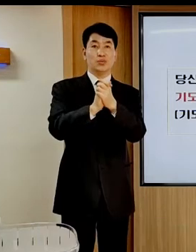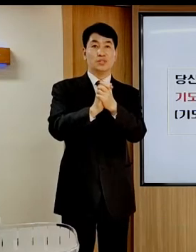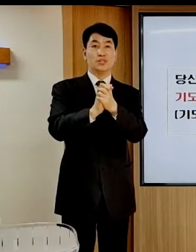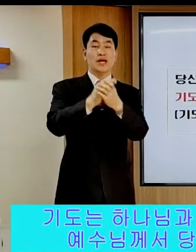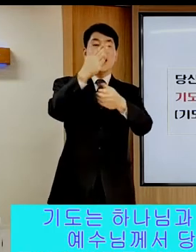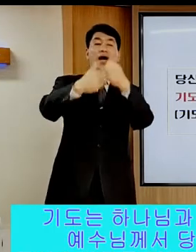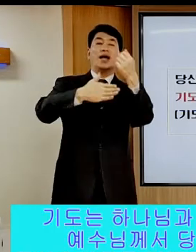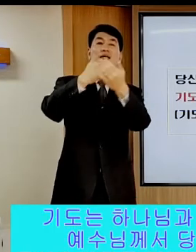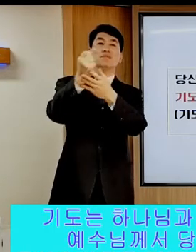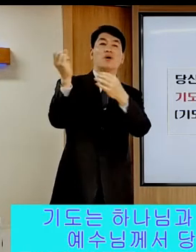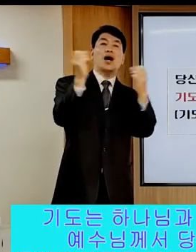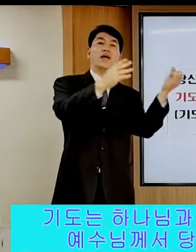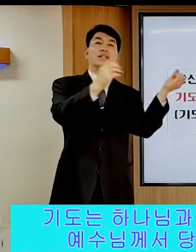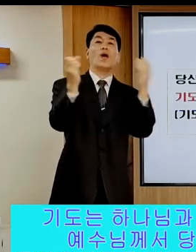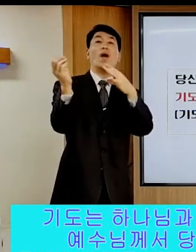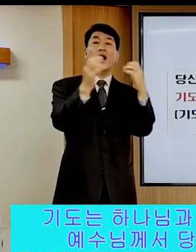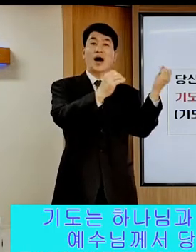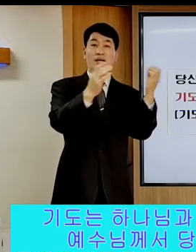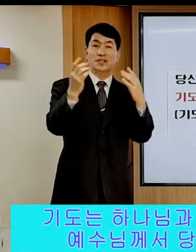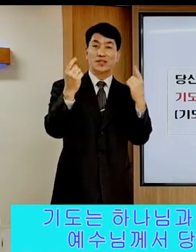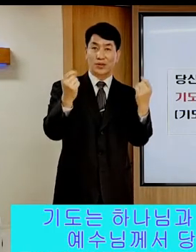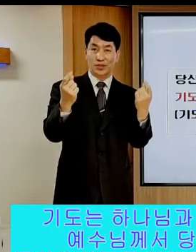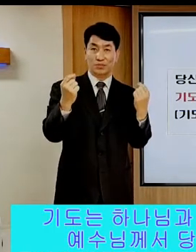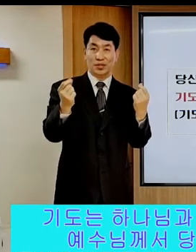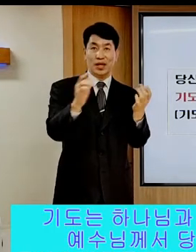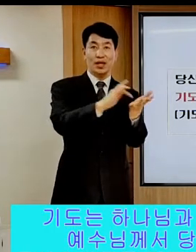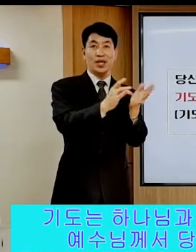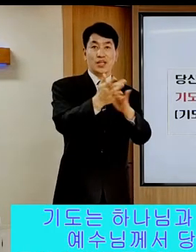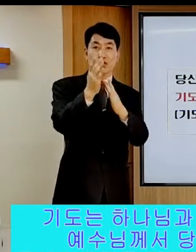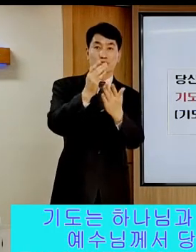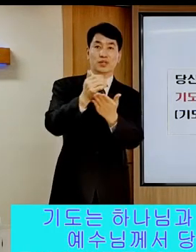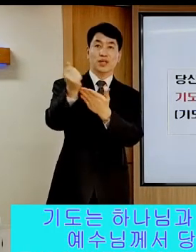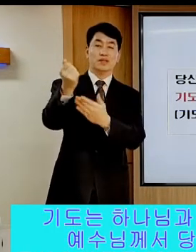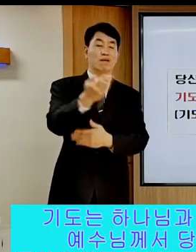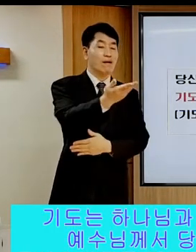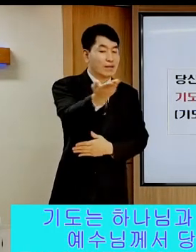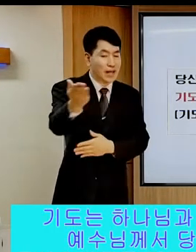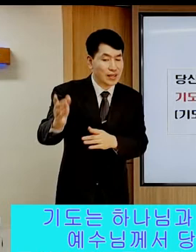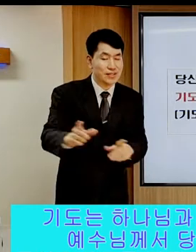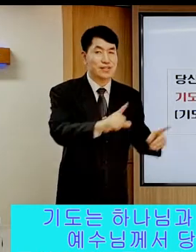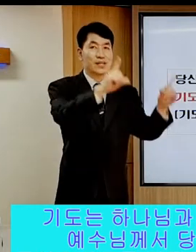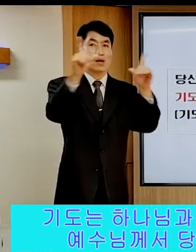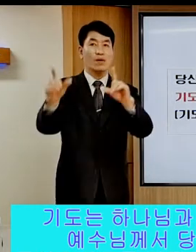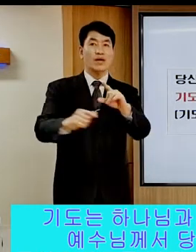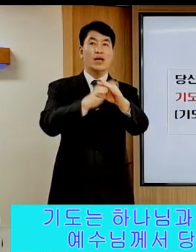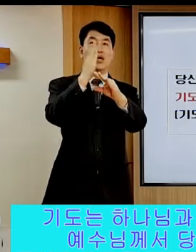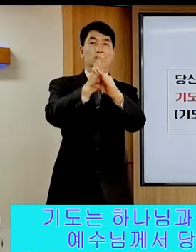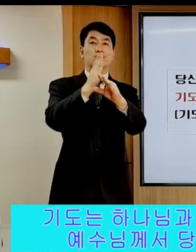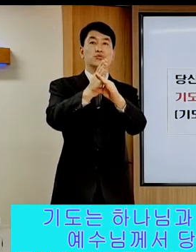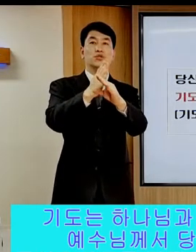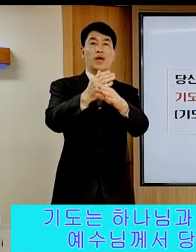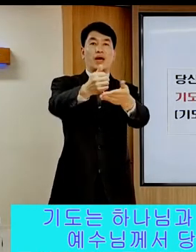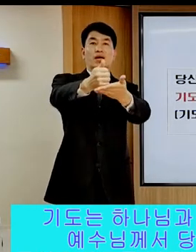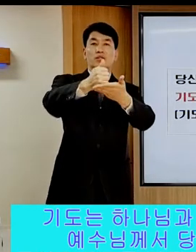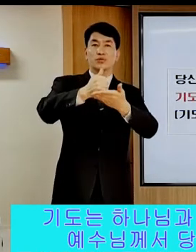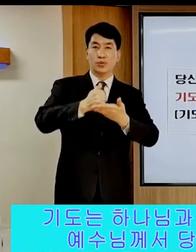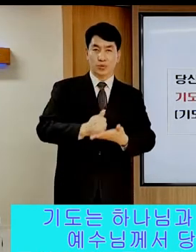기도는 하나님과 대화하는 것입니다. 예수님께서 당신 생활의 중심에